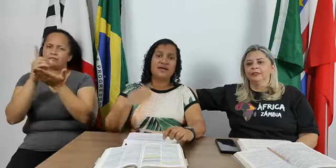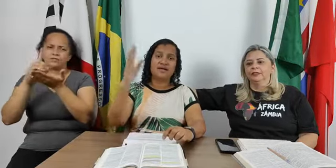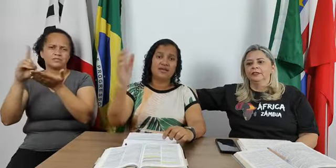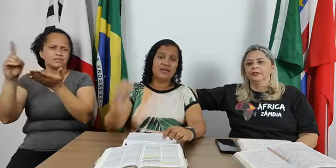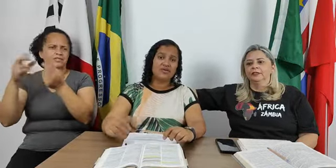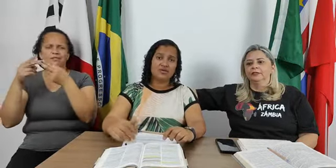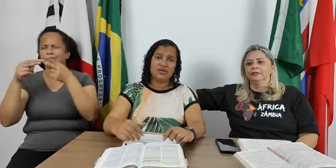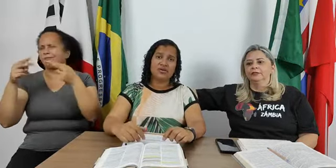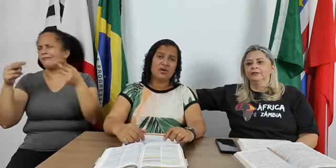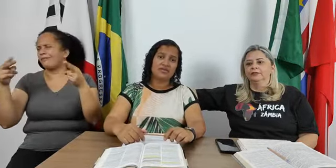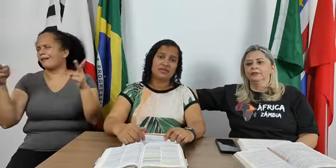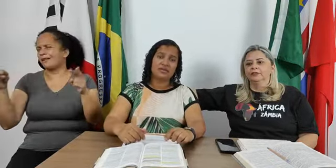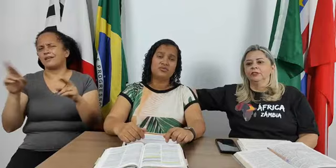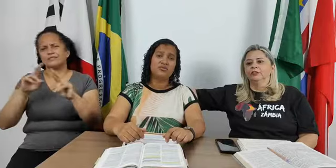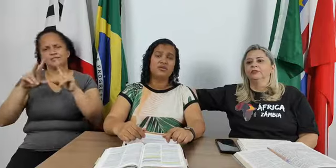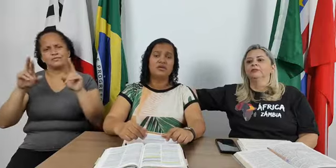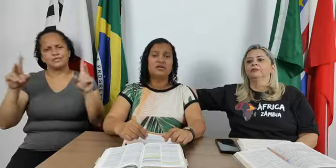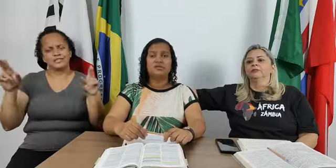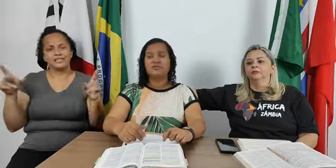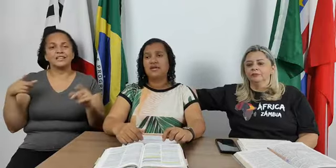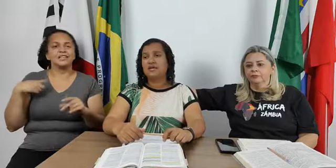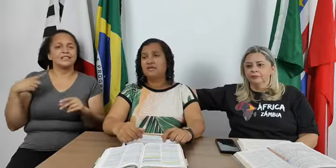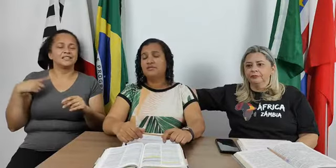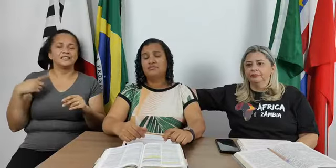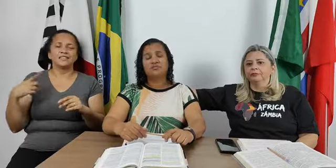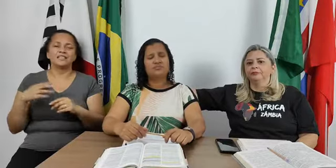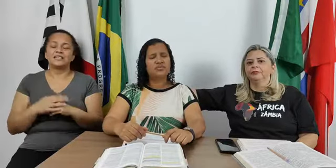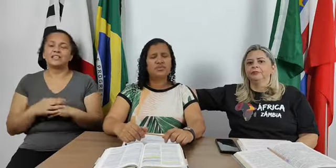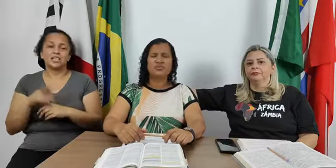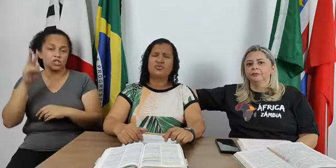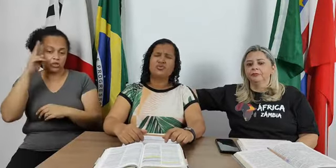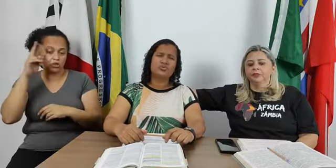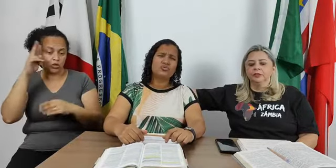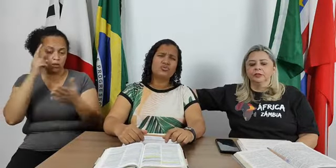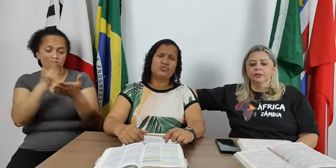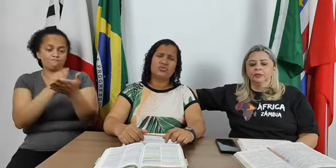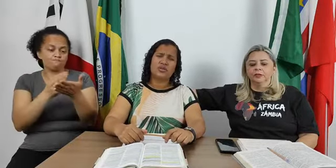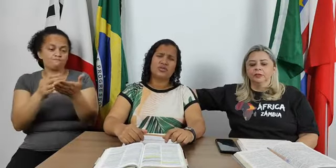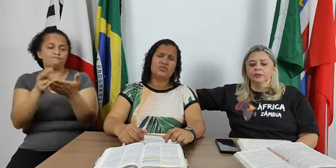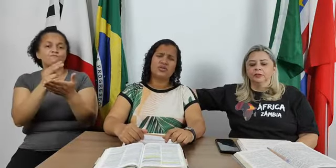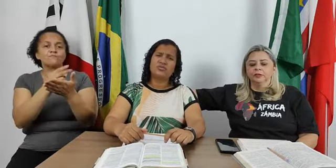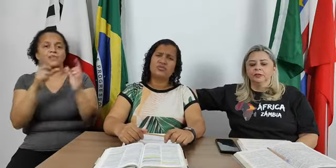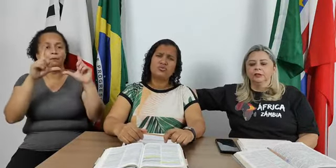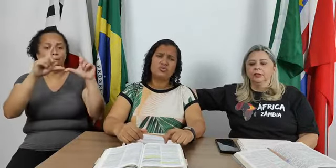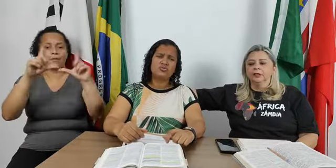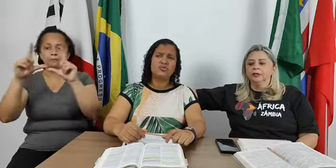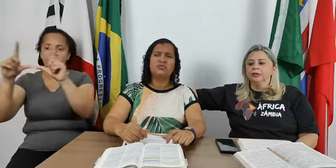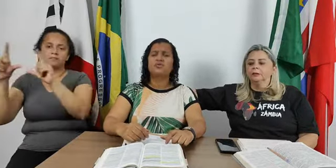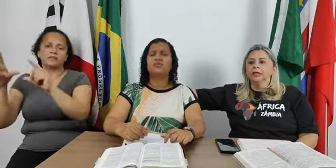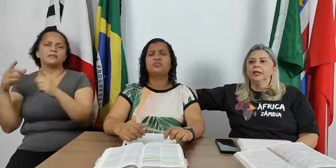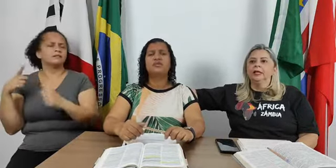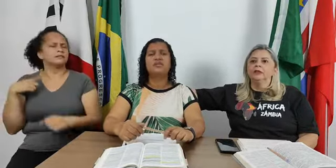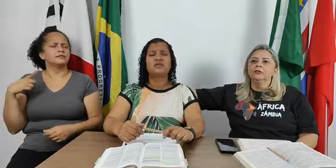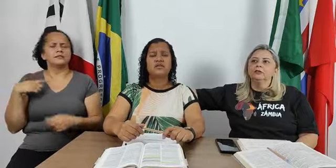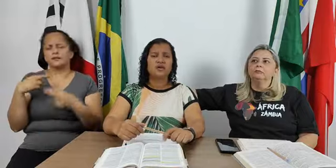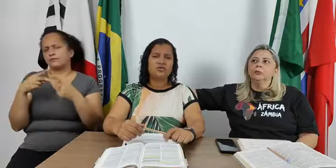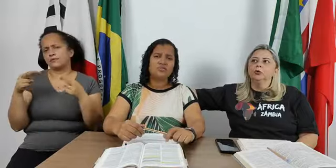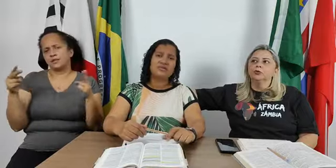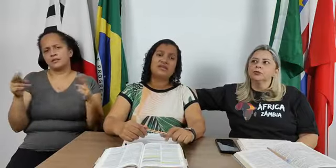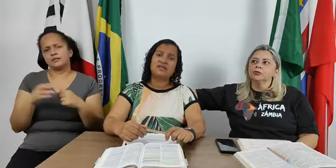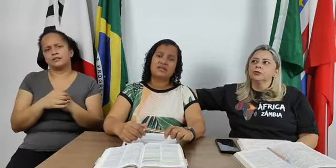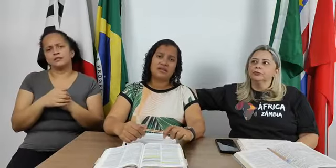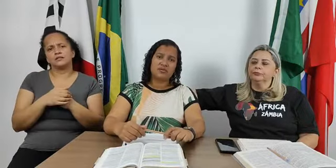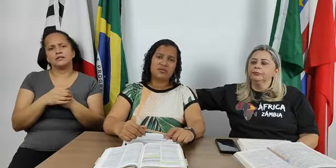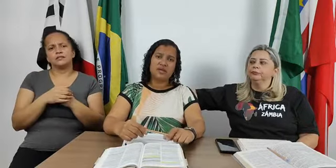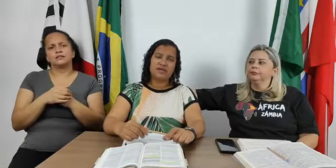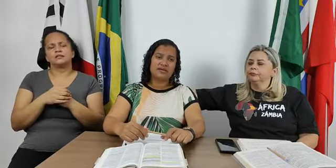em HQ, que é a história em quadrinhos, tem de tudo, gente, tem de tudo. Então